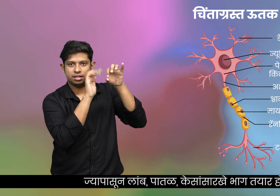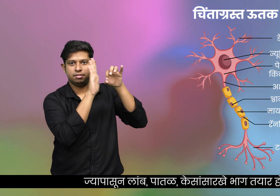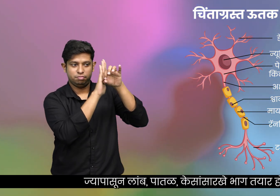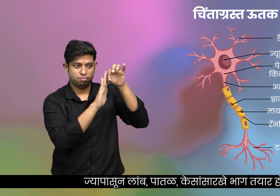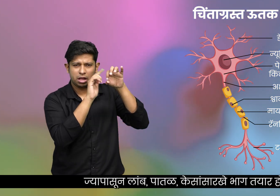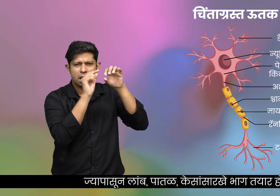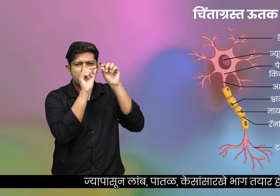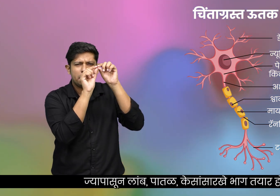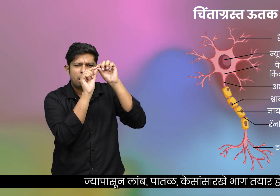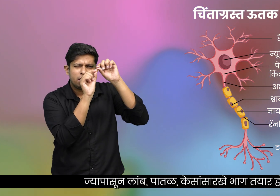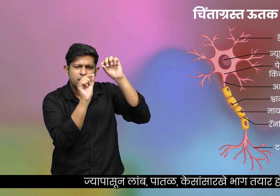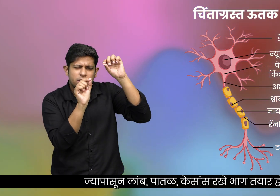होतात.